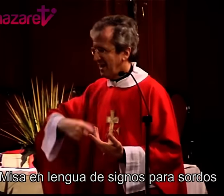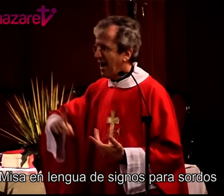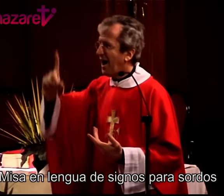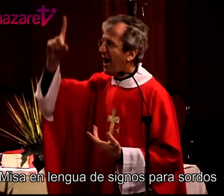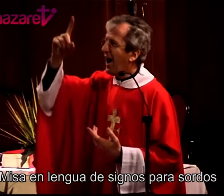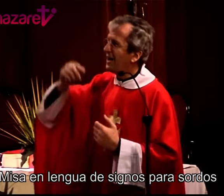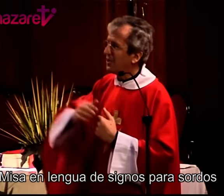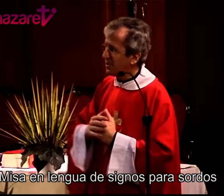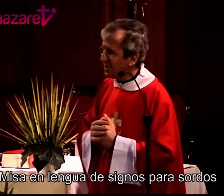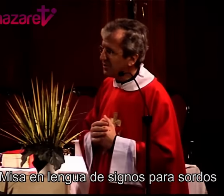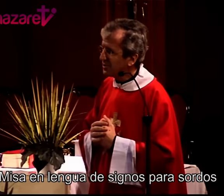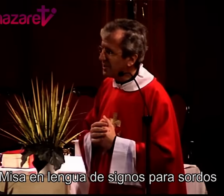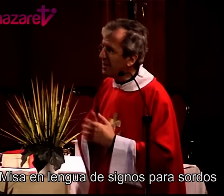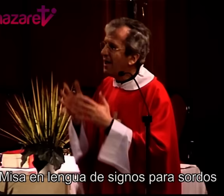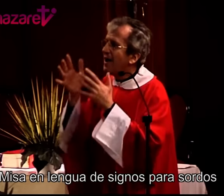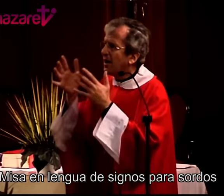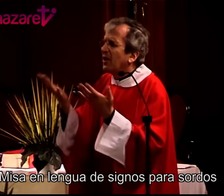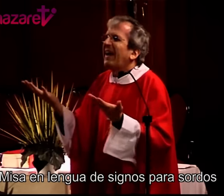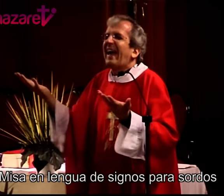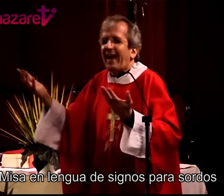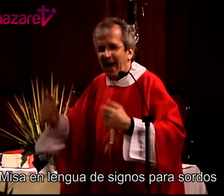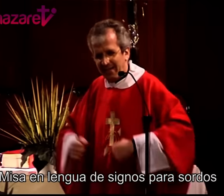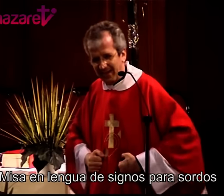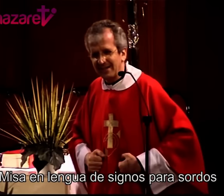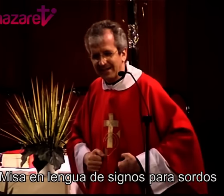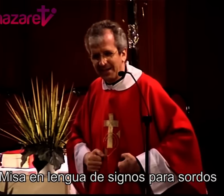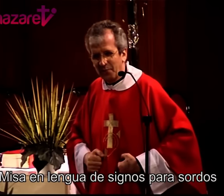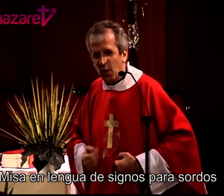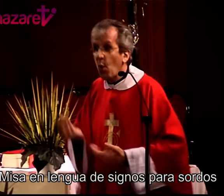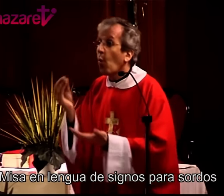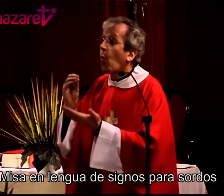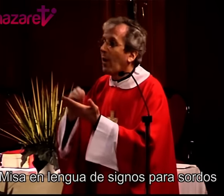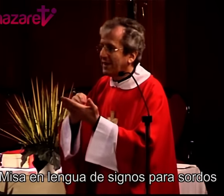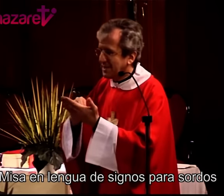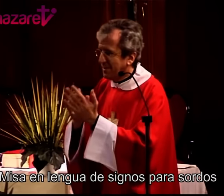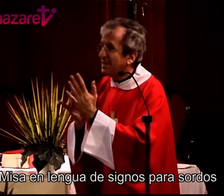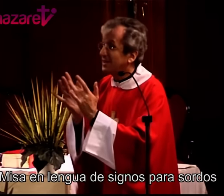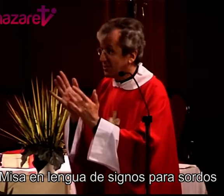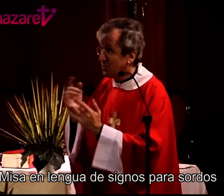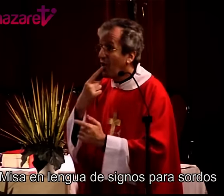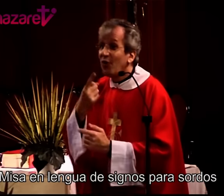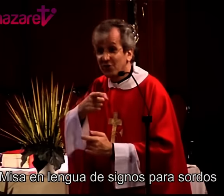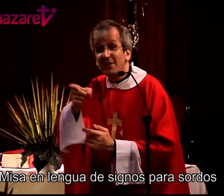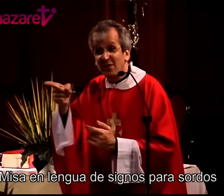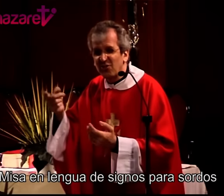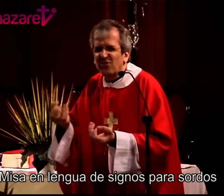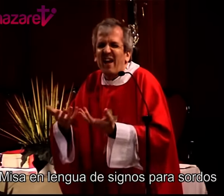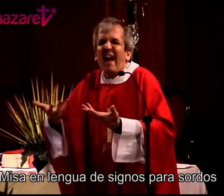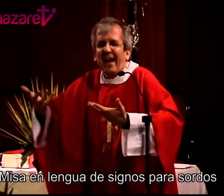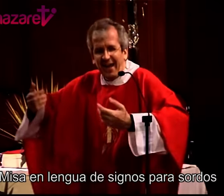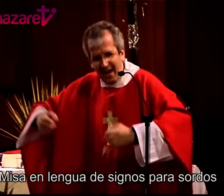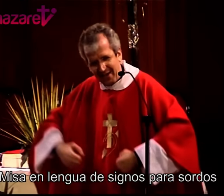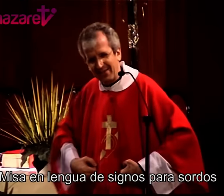traicionas al Hijo de Dios. Es decir, ¿qué haces? ¿Cuántas veces Jesús nos dice a